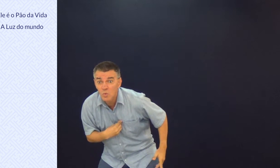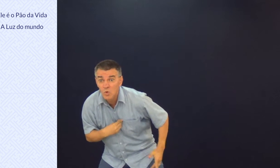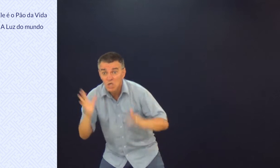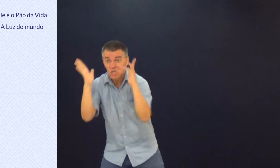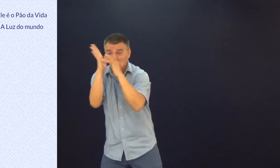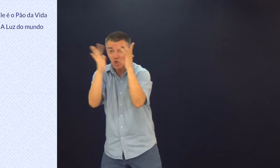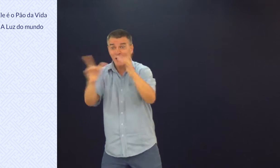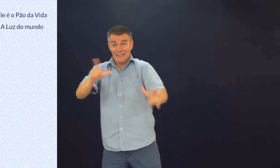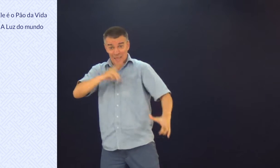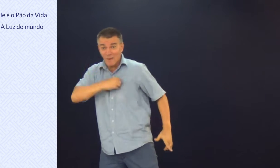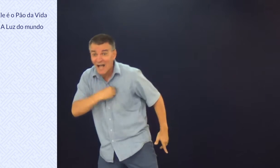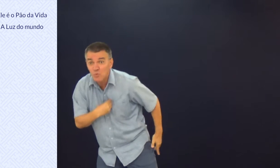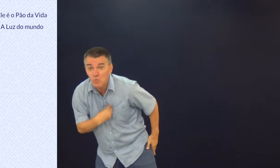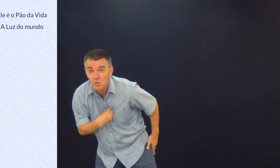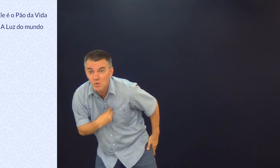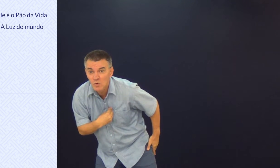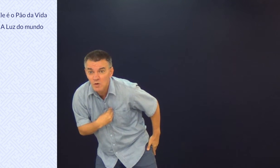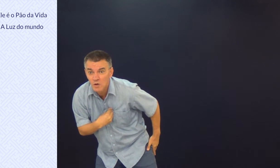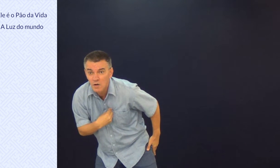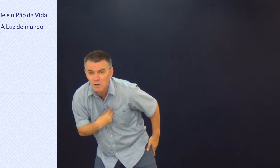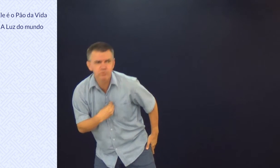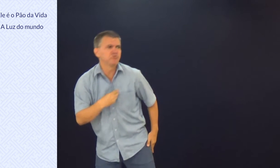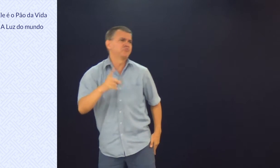pecador ele tinha pecado